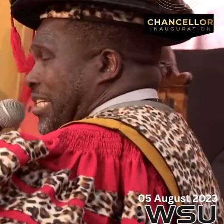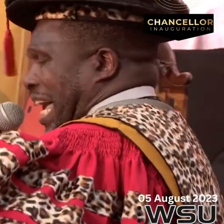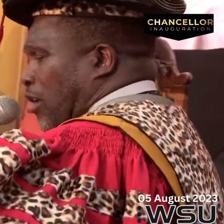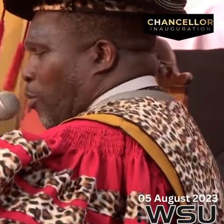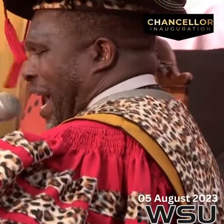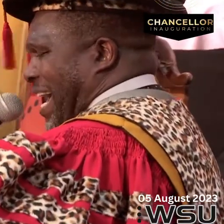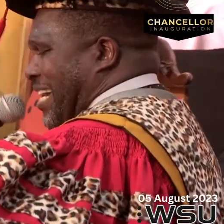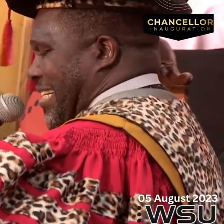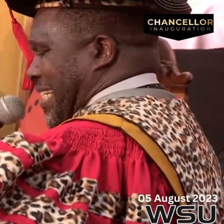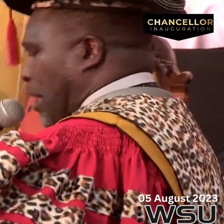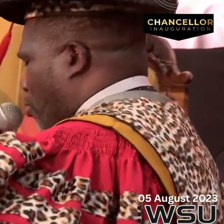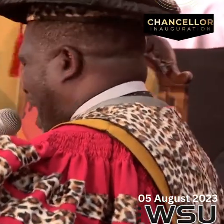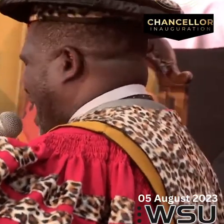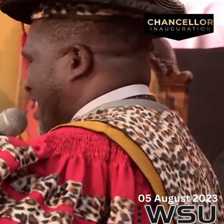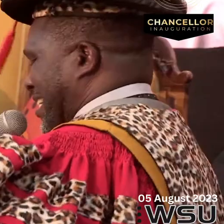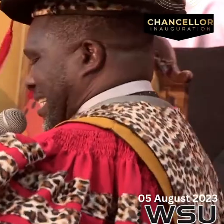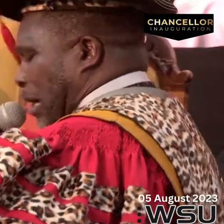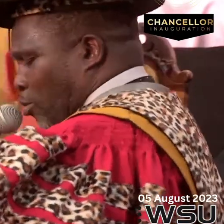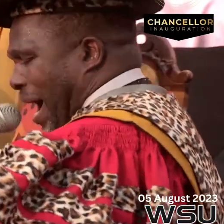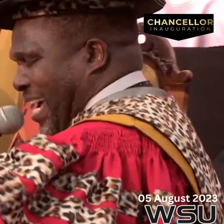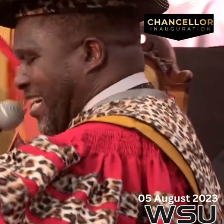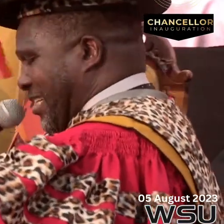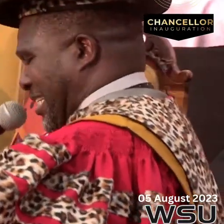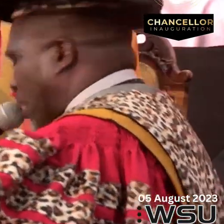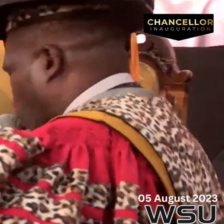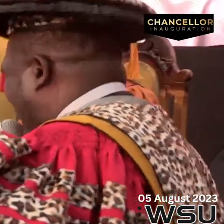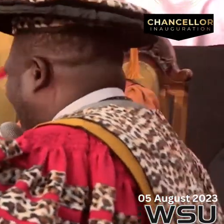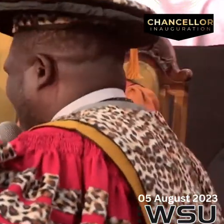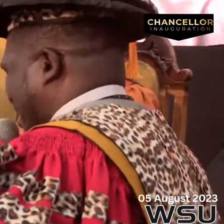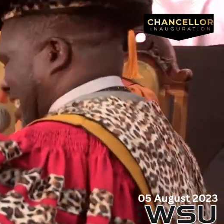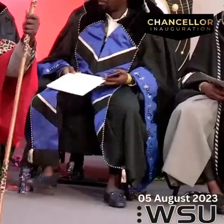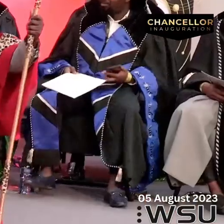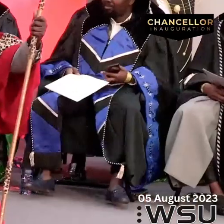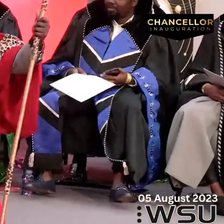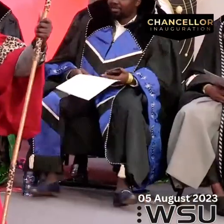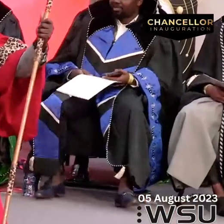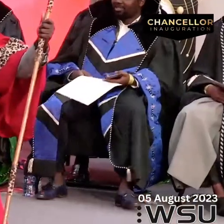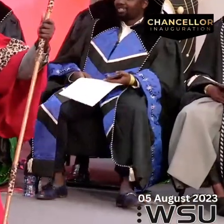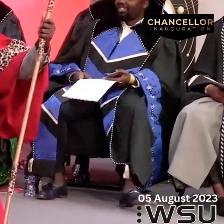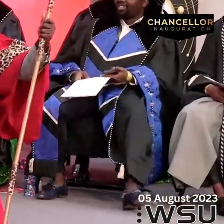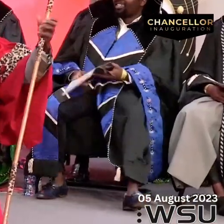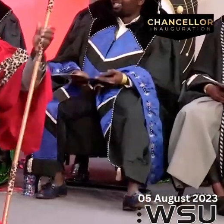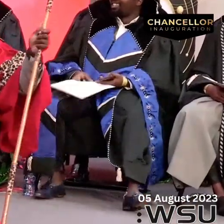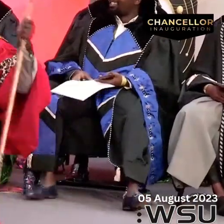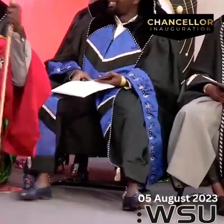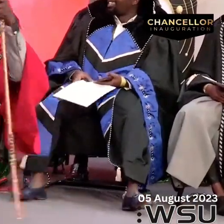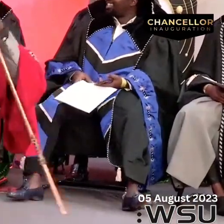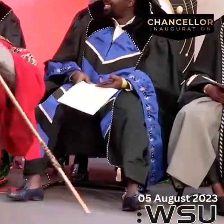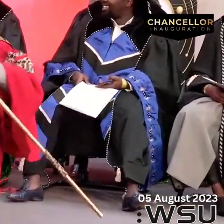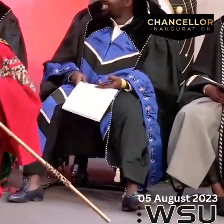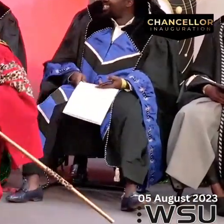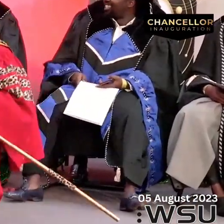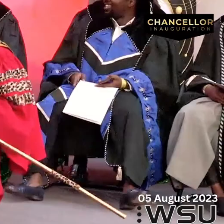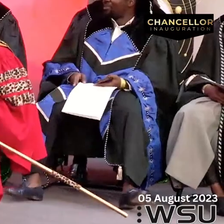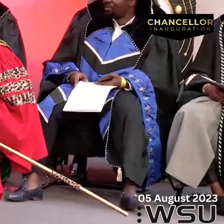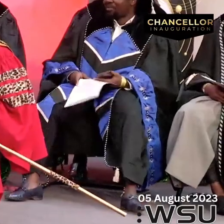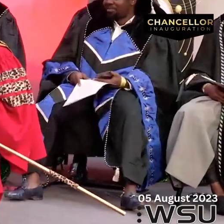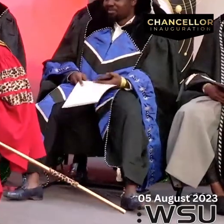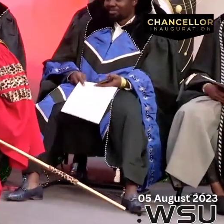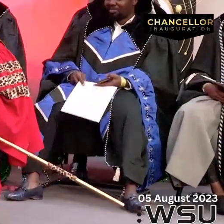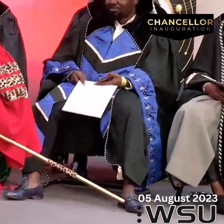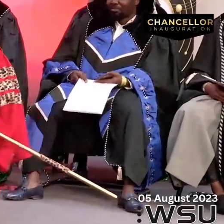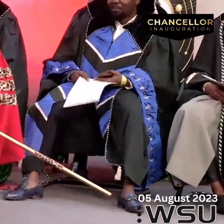kwakuthiwa yintsaluba and intsaluba and intsaluba and intsaluba and intsaluba. Yaziphicotha le ntombi